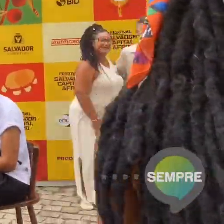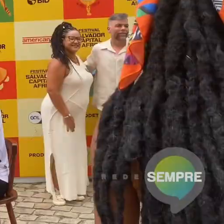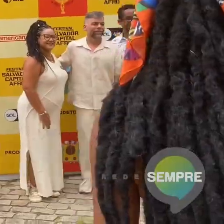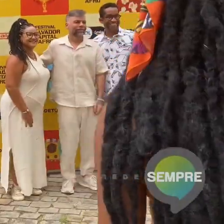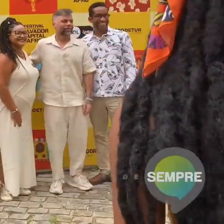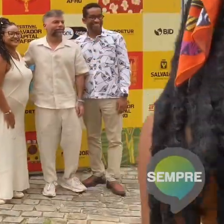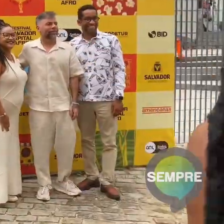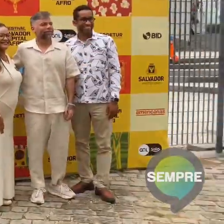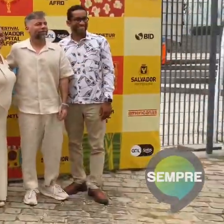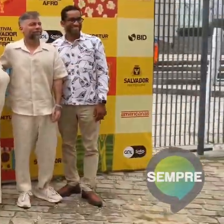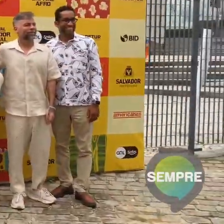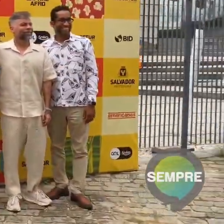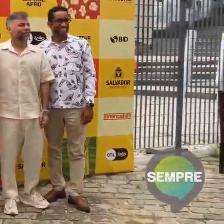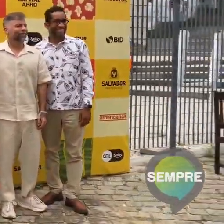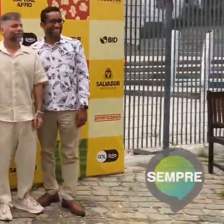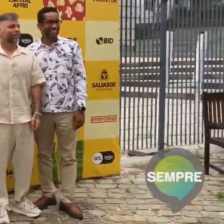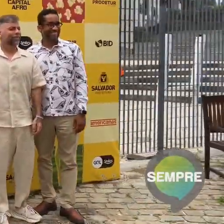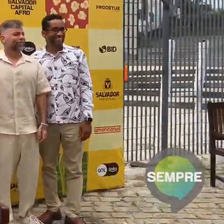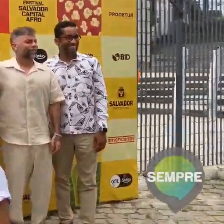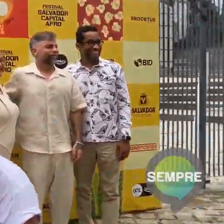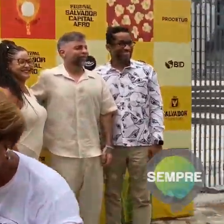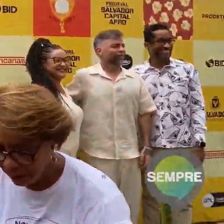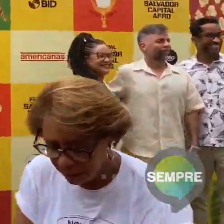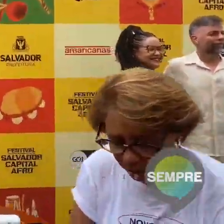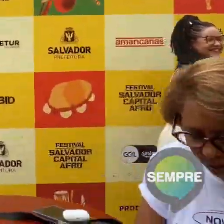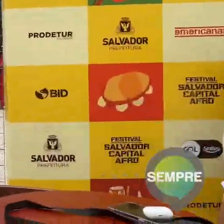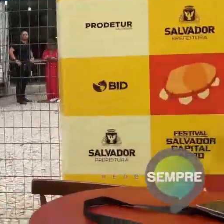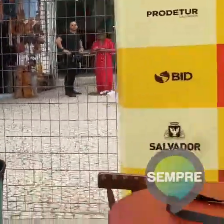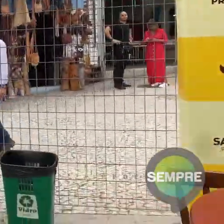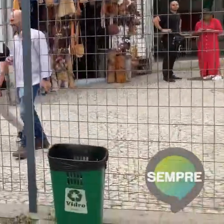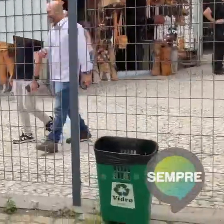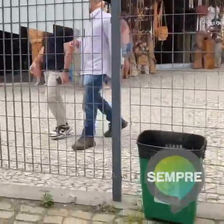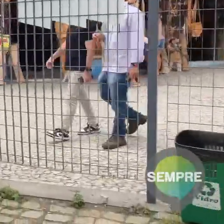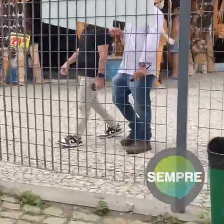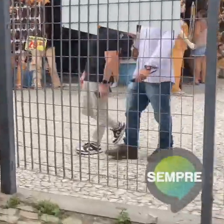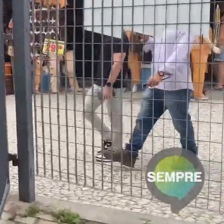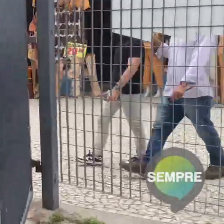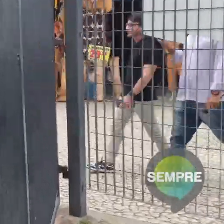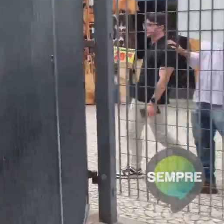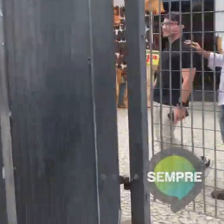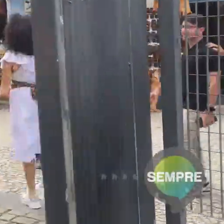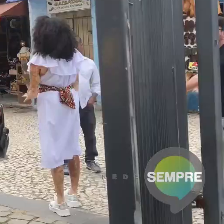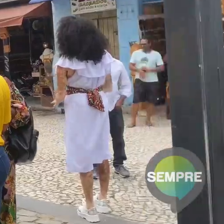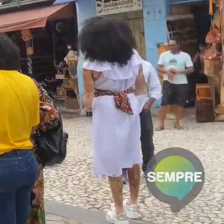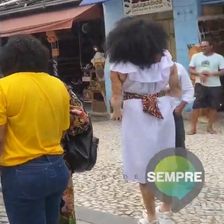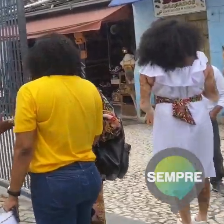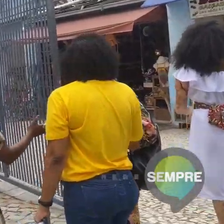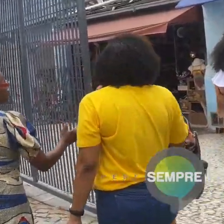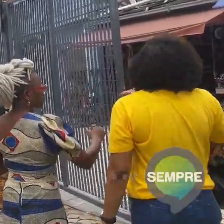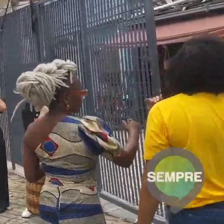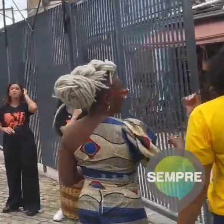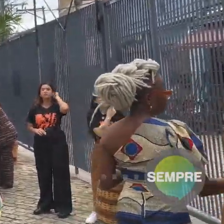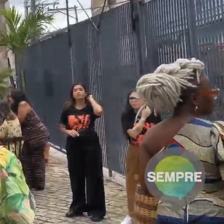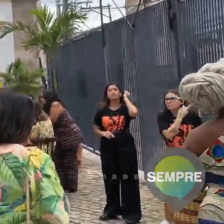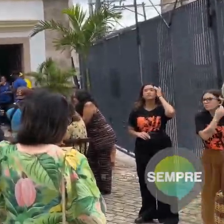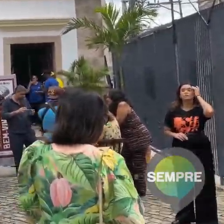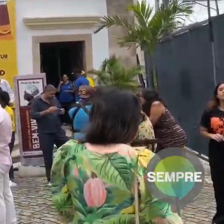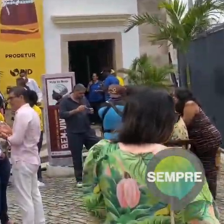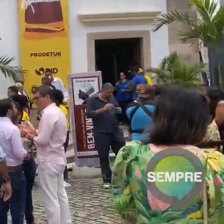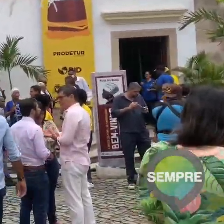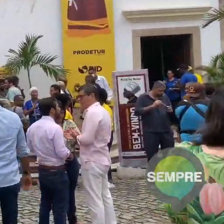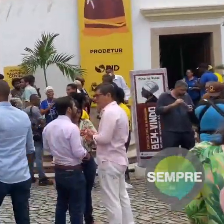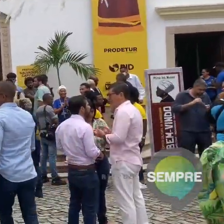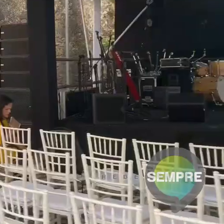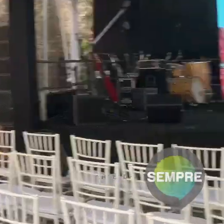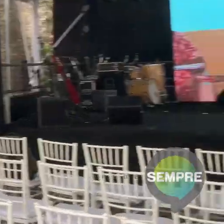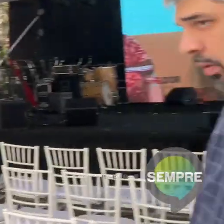pela criatividade negra soteropolitana, uma oportunidade gigante de troca e de novos aprendizados. É uma